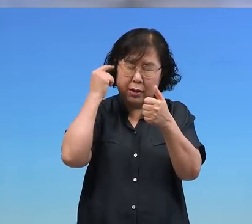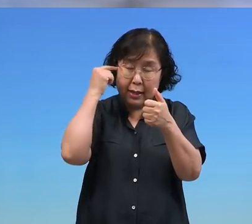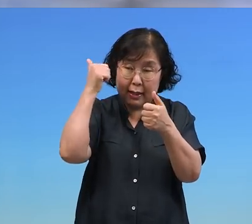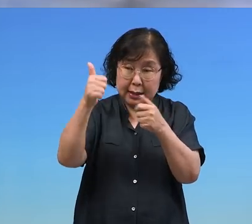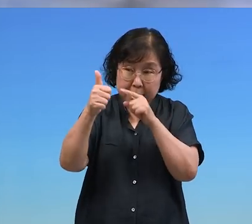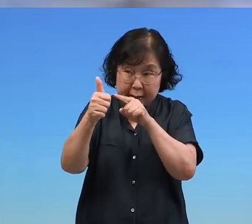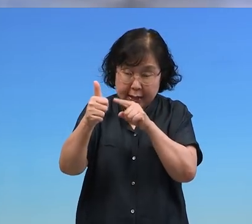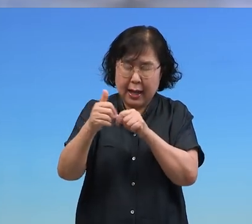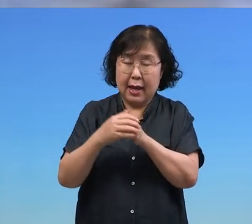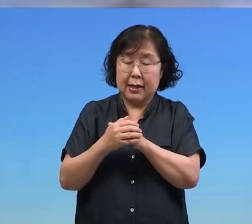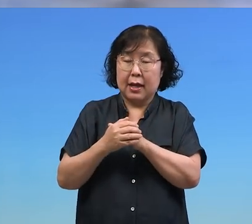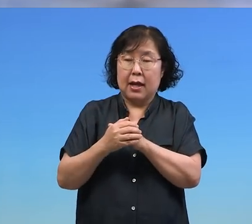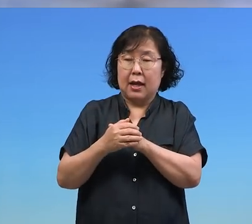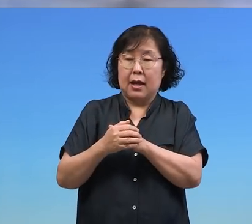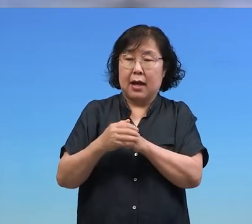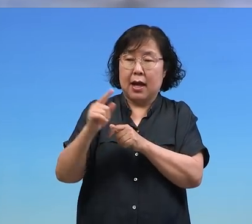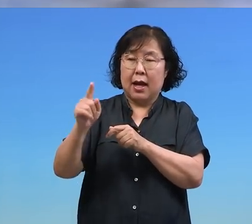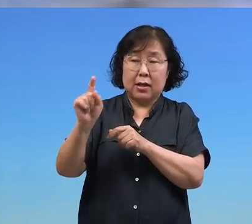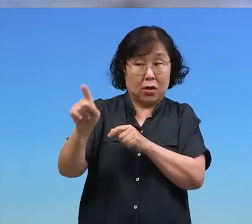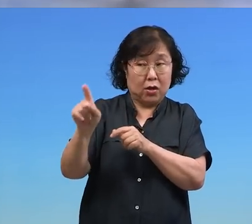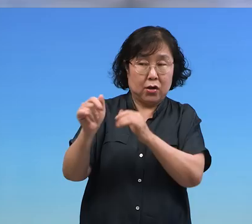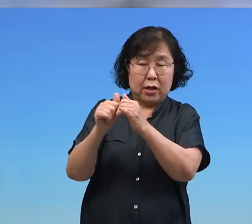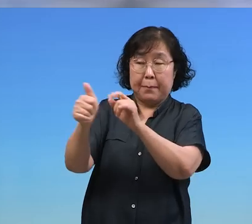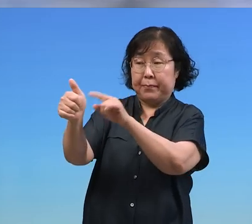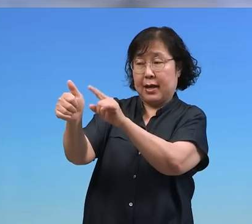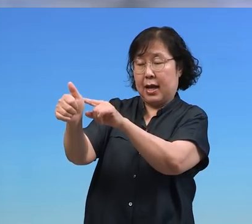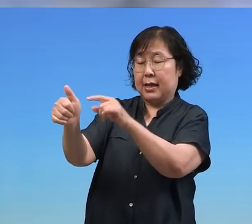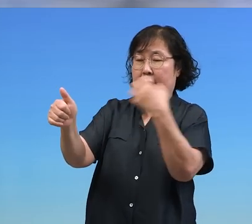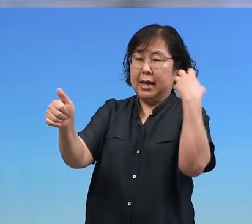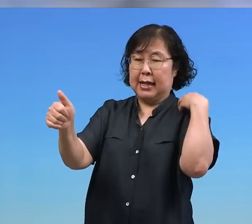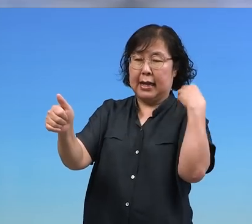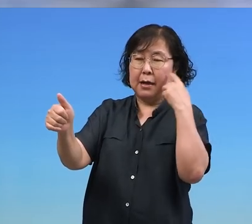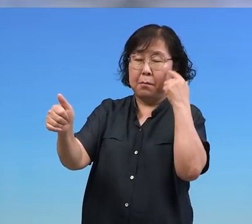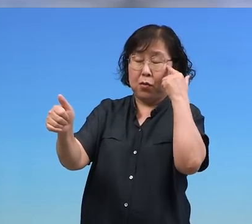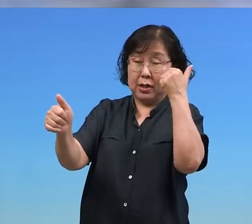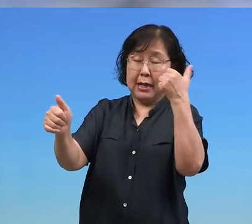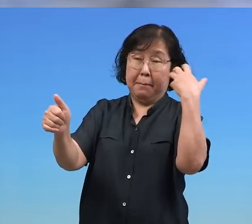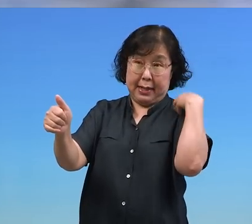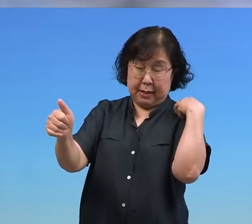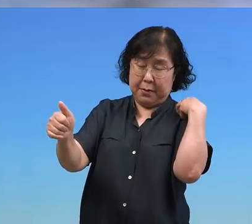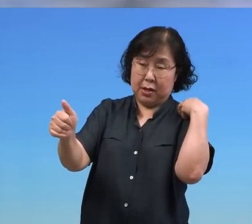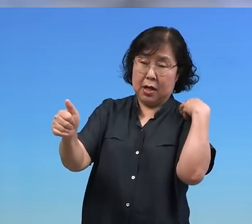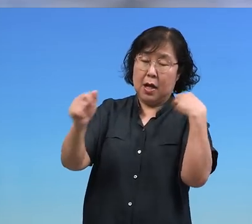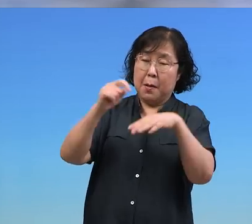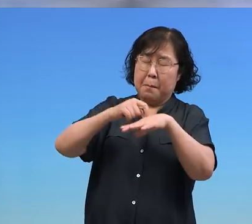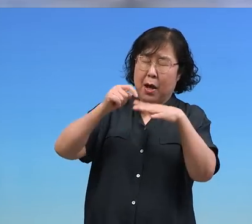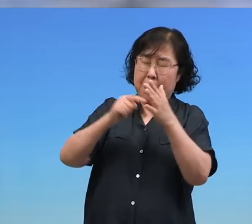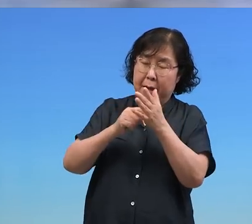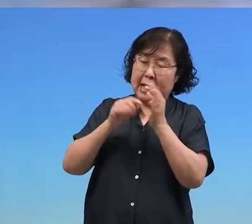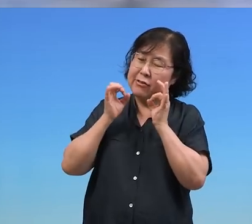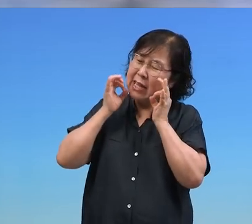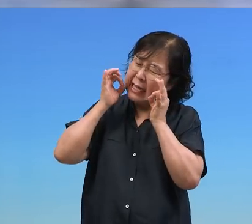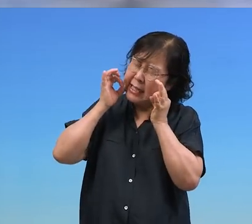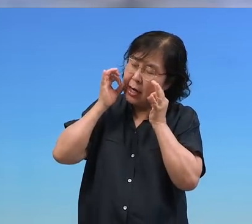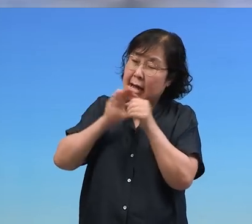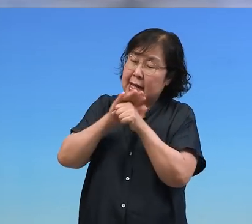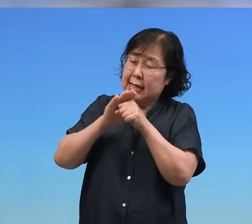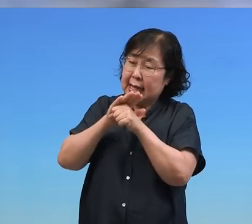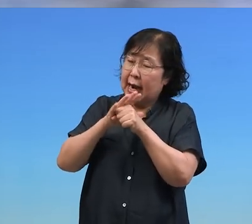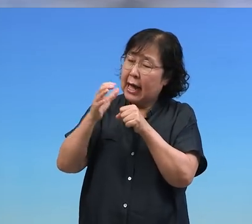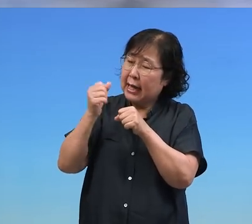저 사람이 이제 나중에 단위 목사가 된다면 막 마음의 애틋함을 가지고 그렇게 이제 편지를 쓴다면